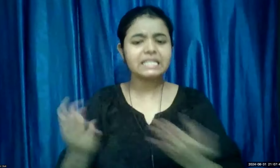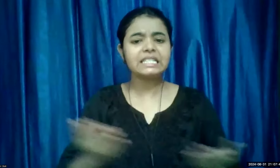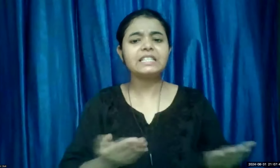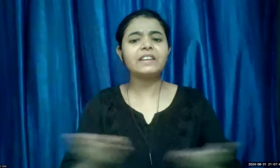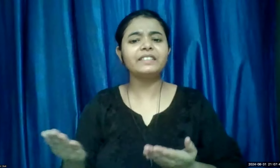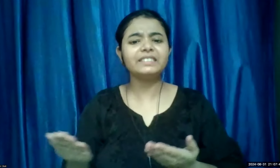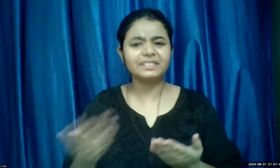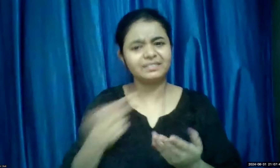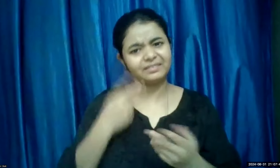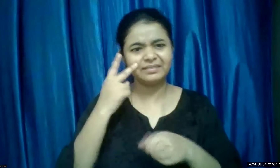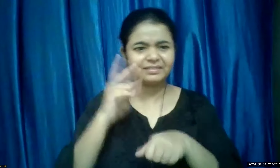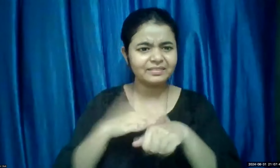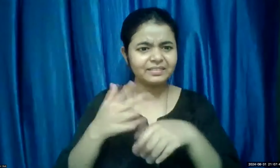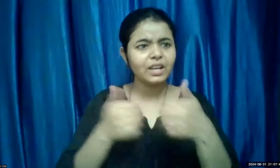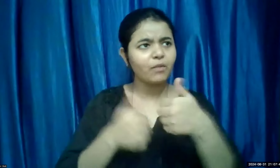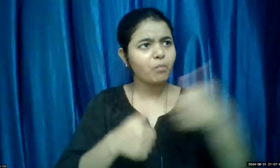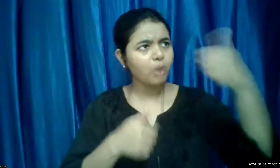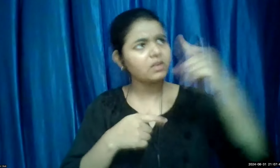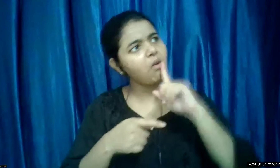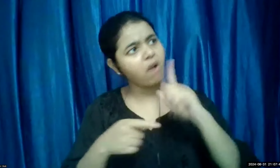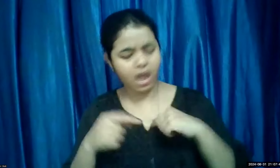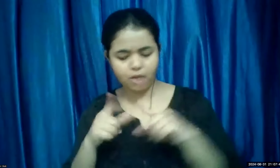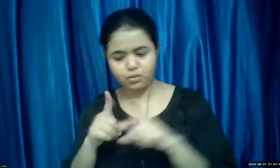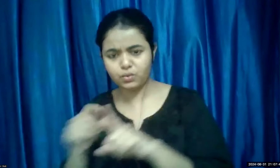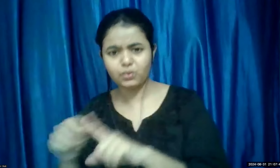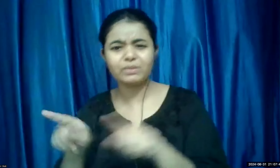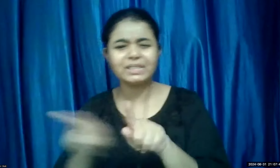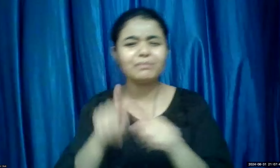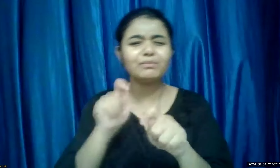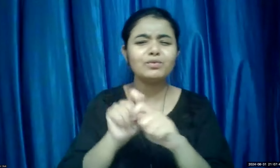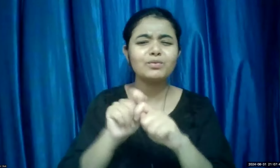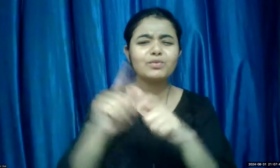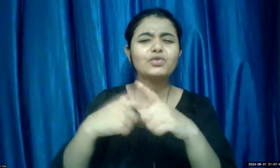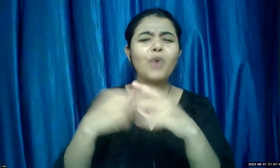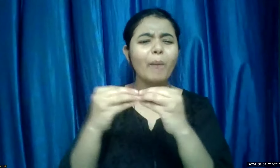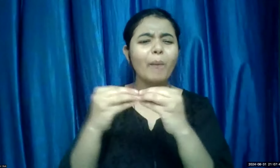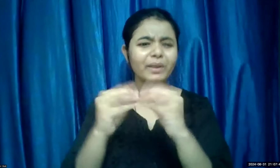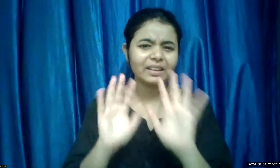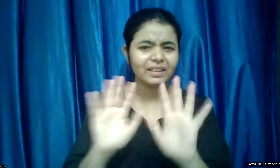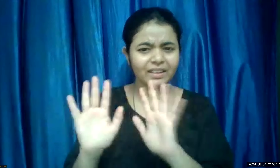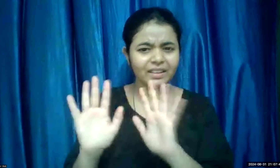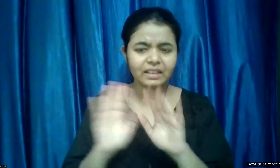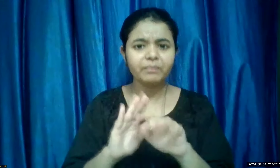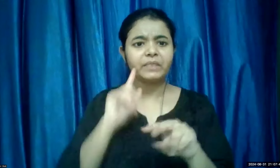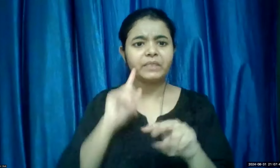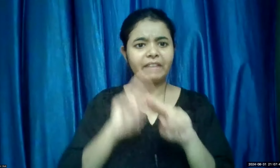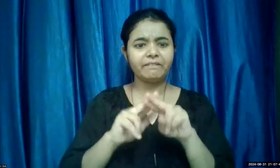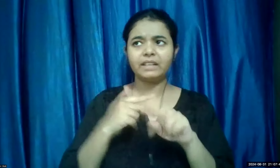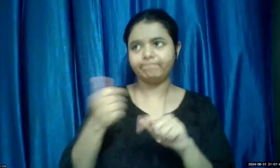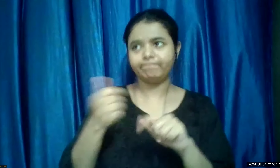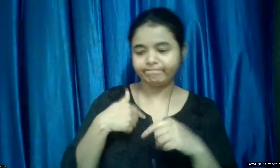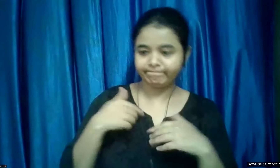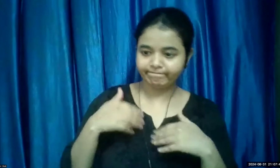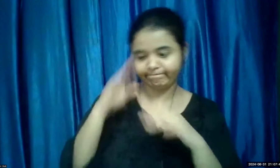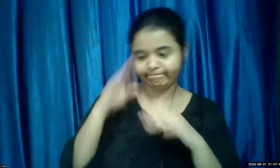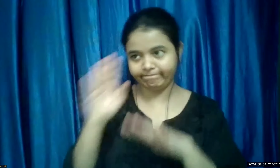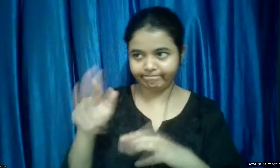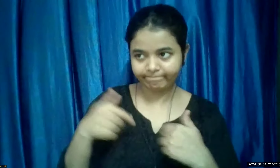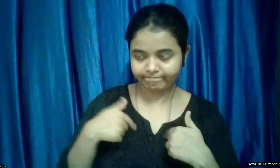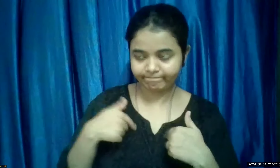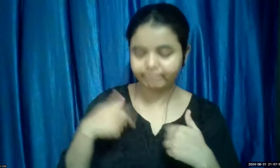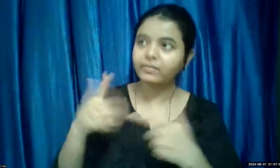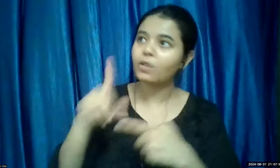हैं। तो हमने ये देखा है कि किसी की सेवा करने के लिए हम जाएं, किसी को शरणागत हो जाएं, किसी की शरण